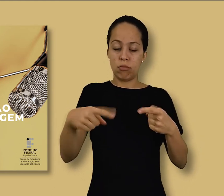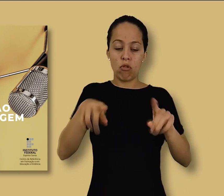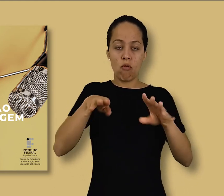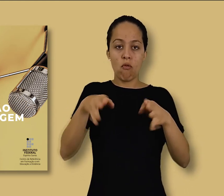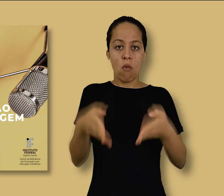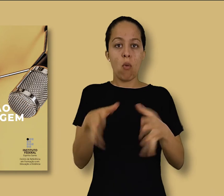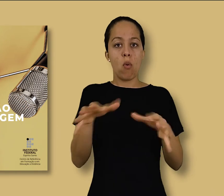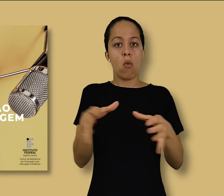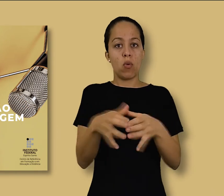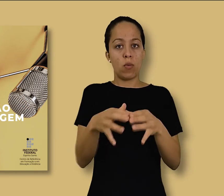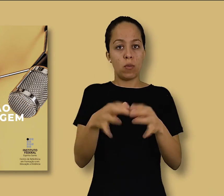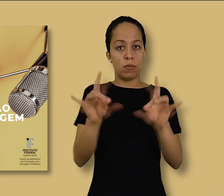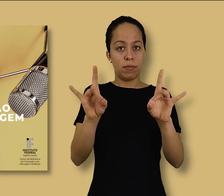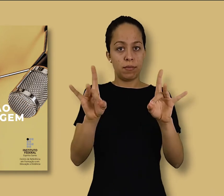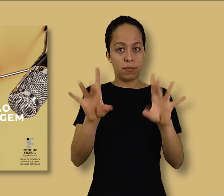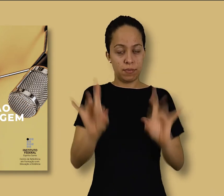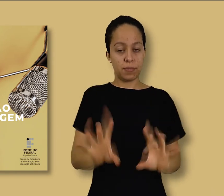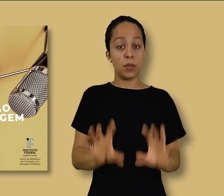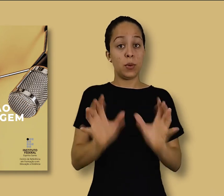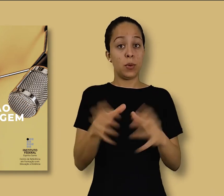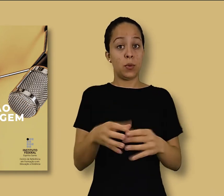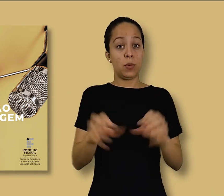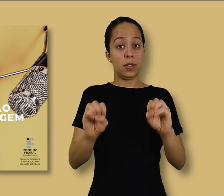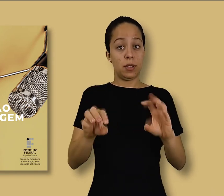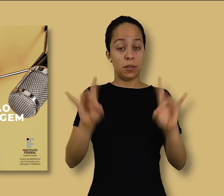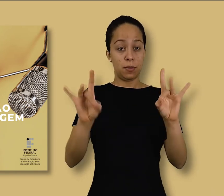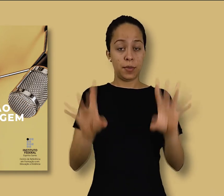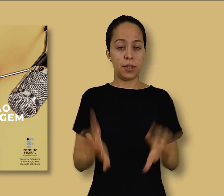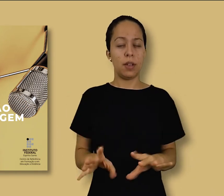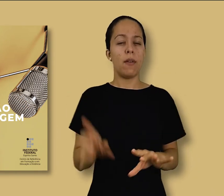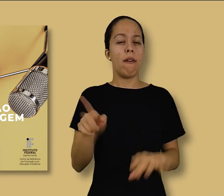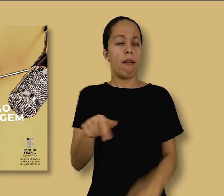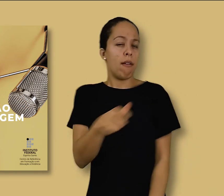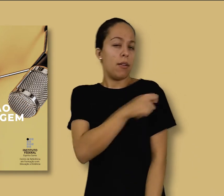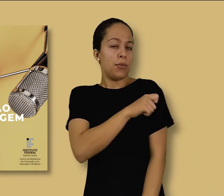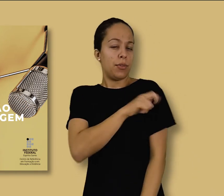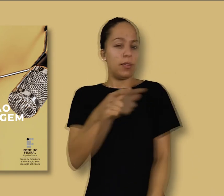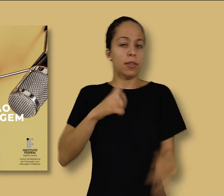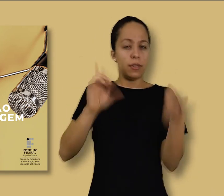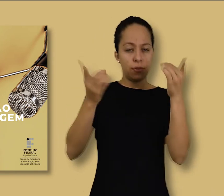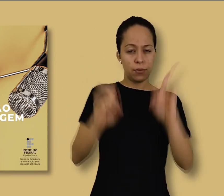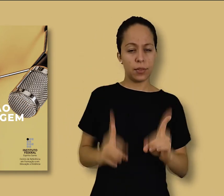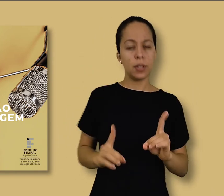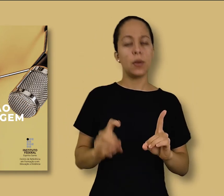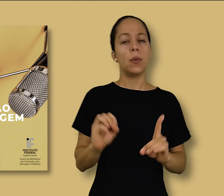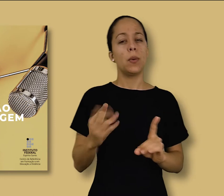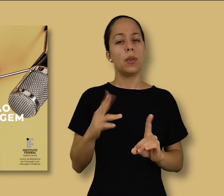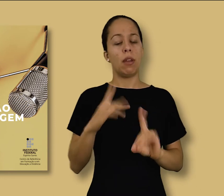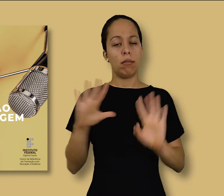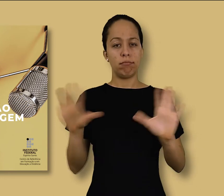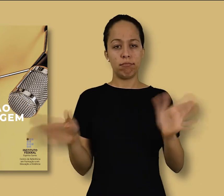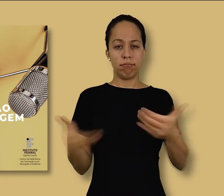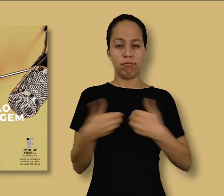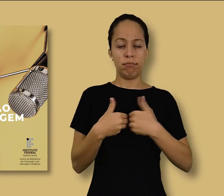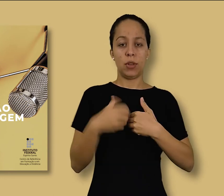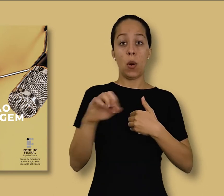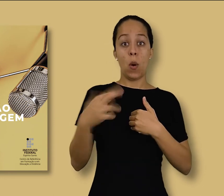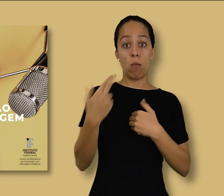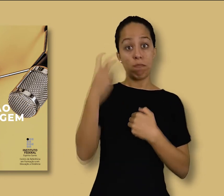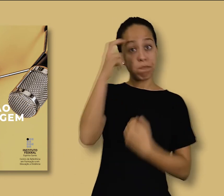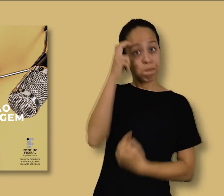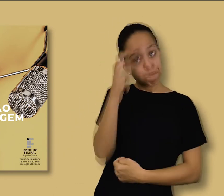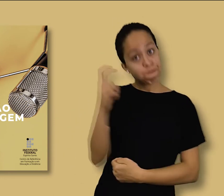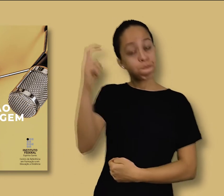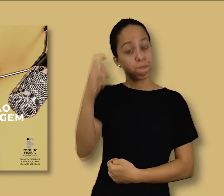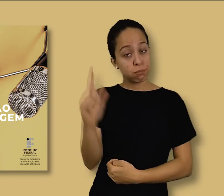em que o debate nessa disciplina você faz em torno do público-alvo da Educação Especial ou seja nos alunos com